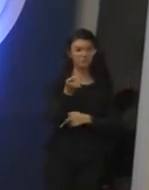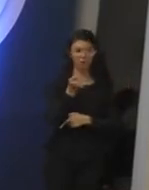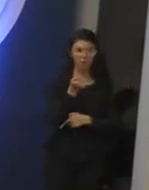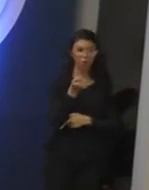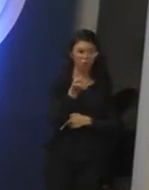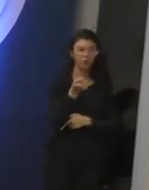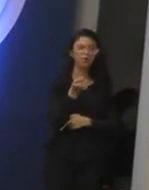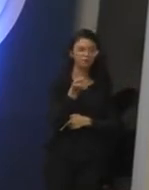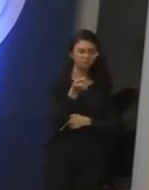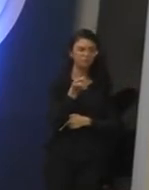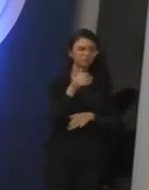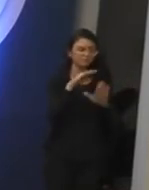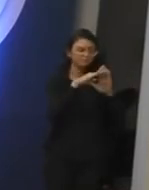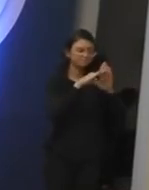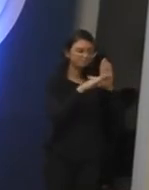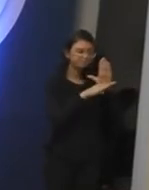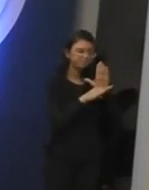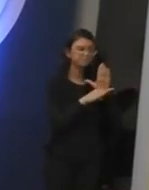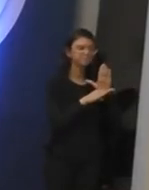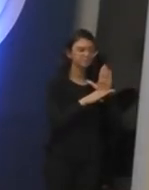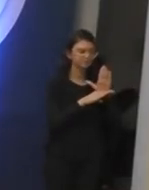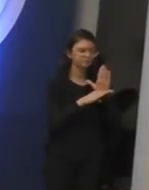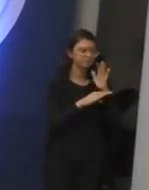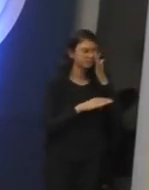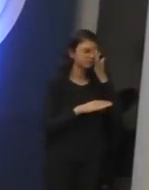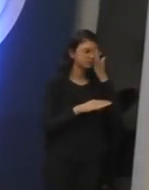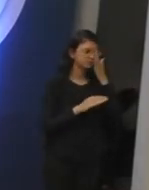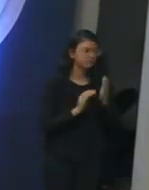consumidor, por ordem alfabética, são...